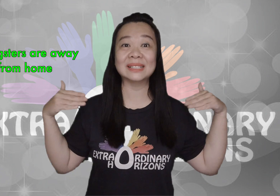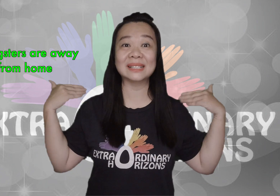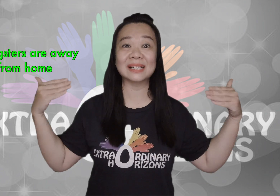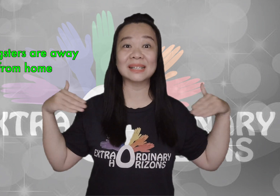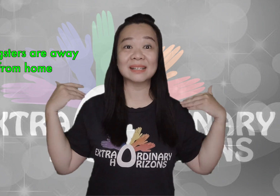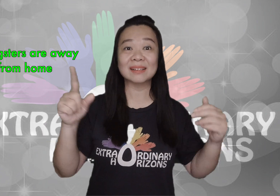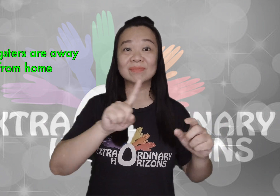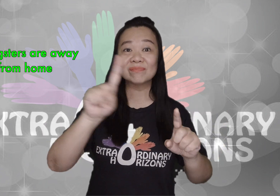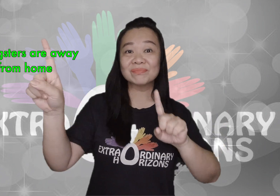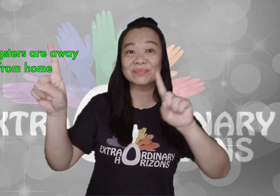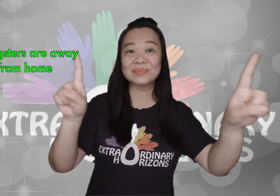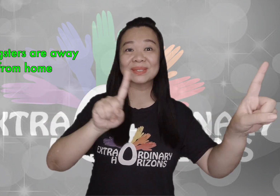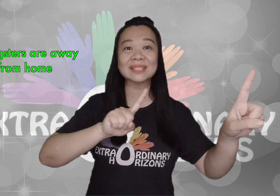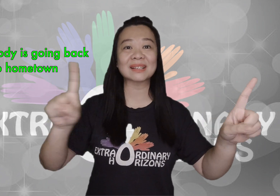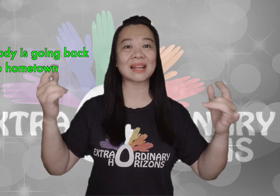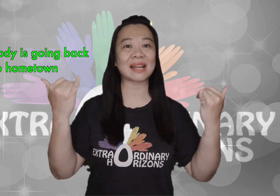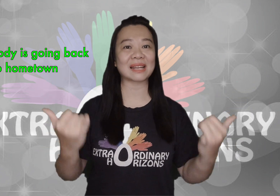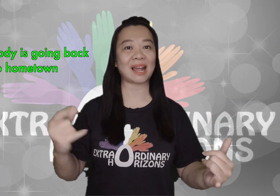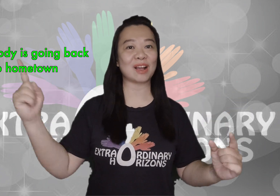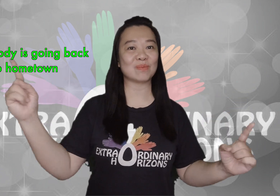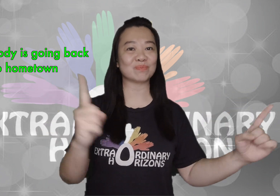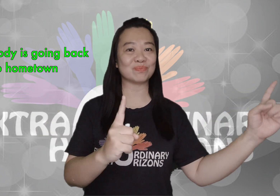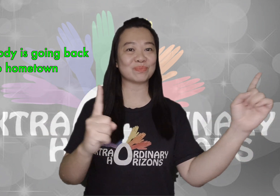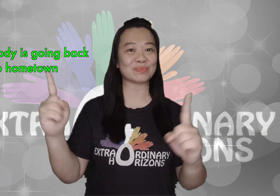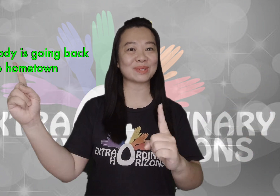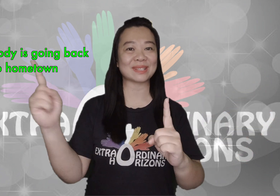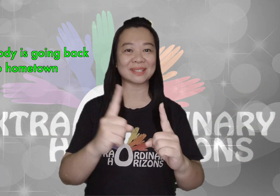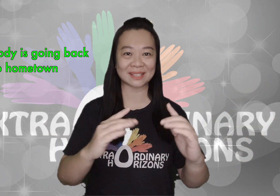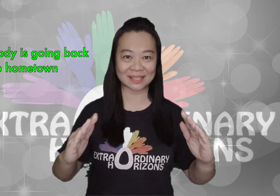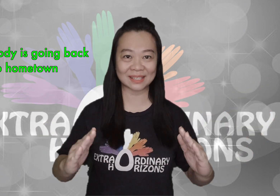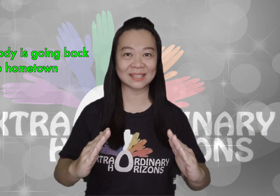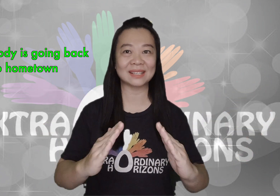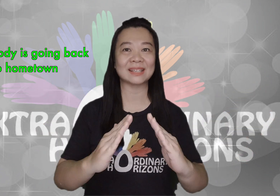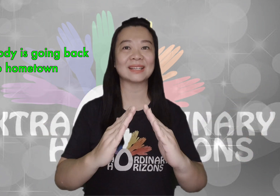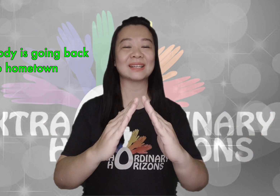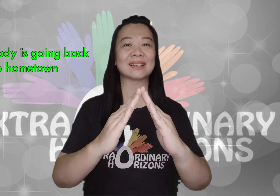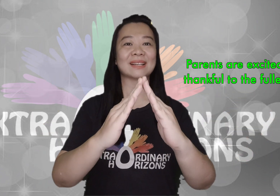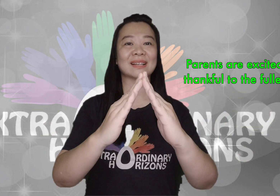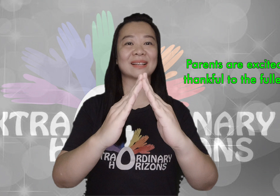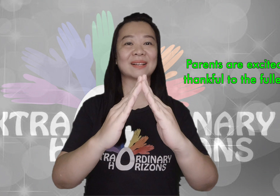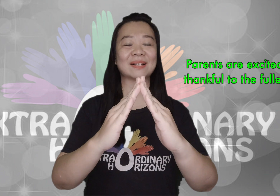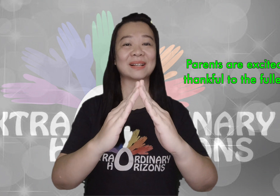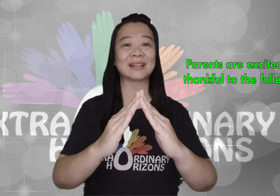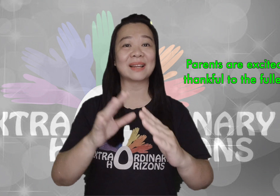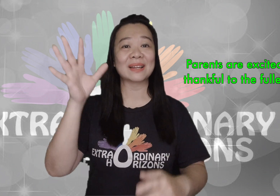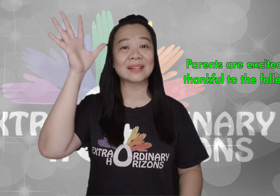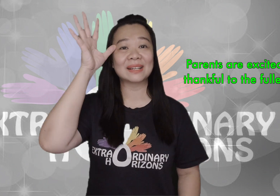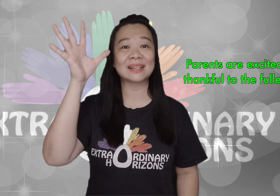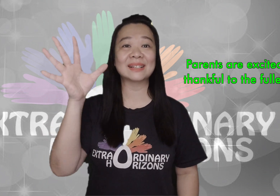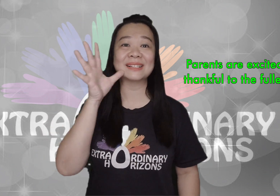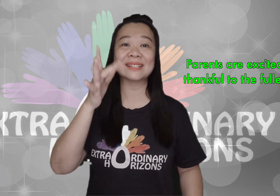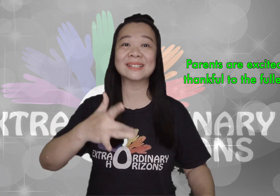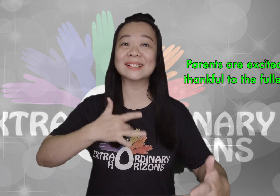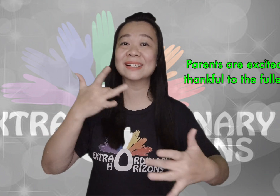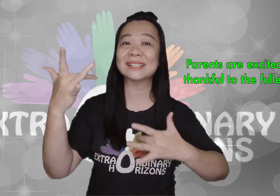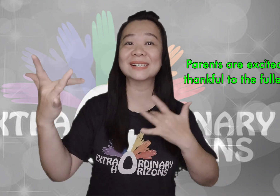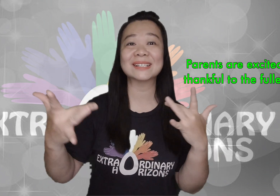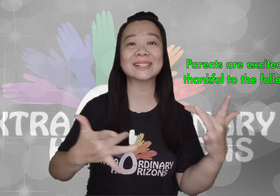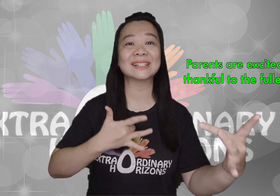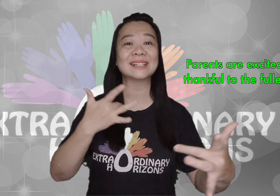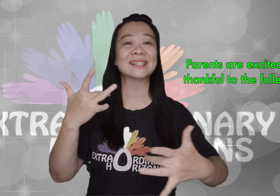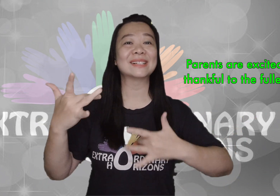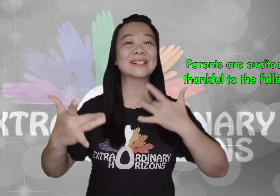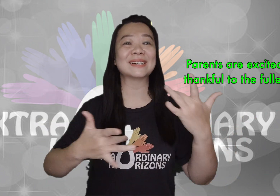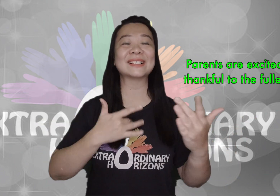muda dirantauan Semuanya pulang ke desa Ibu dan ayah